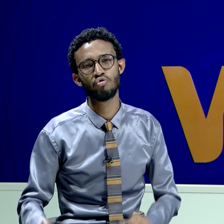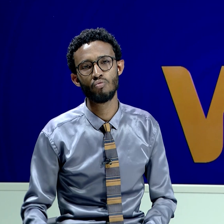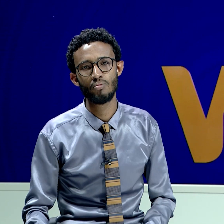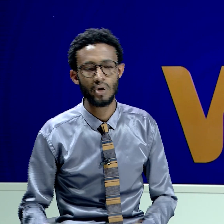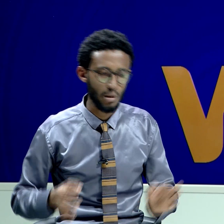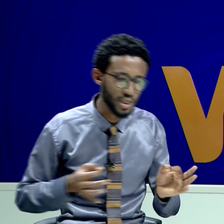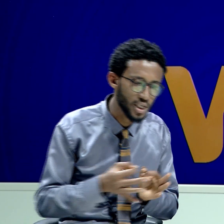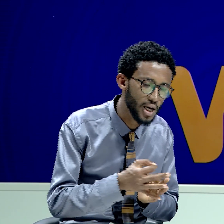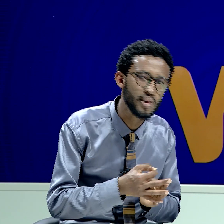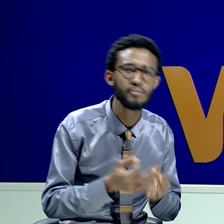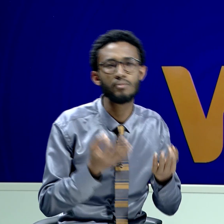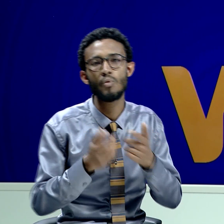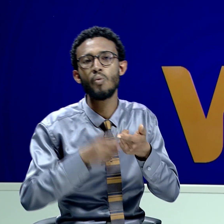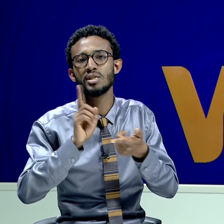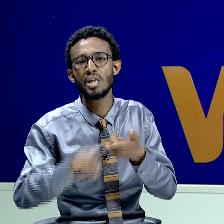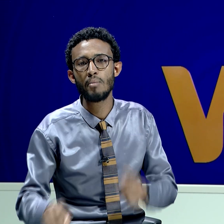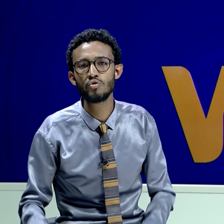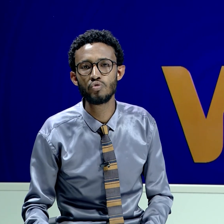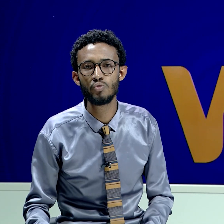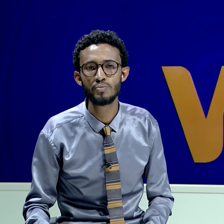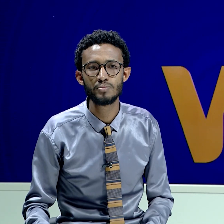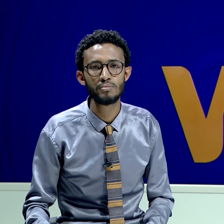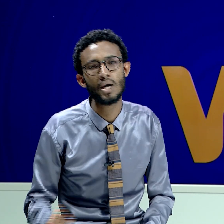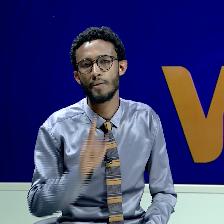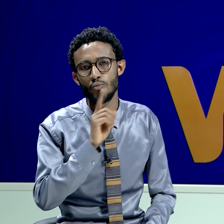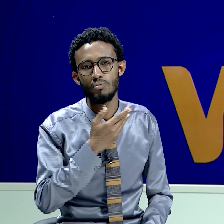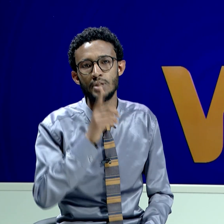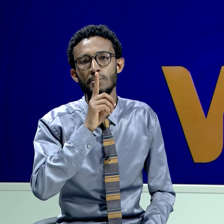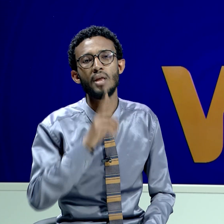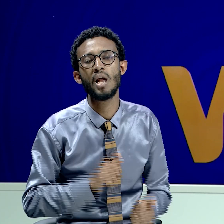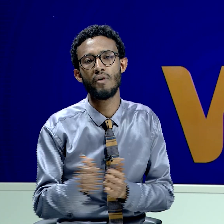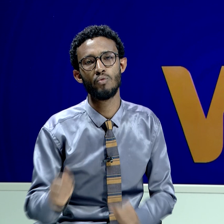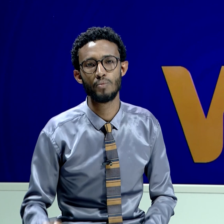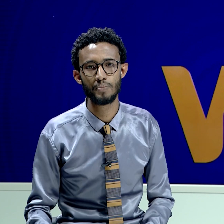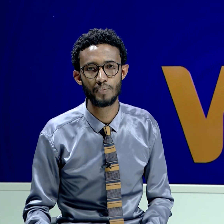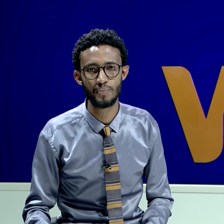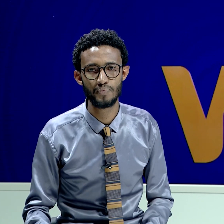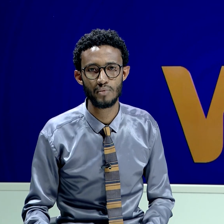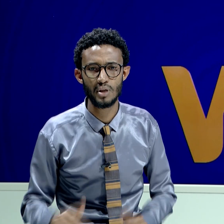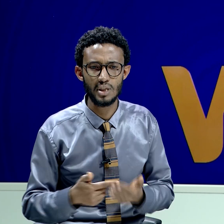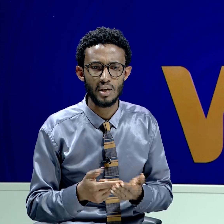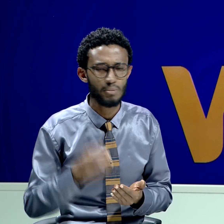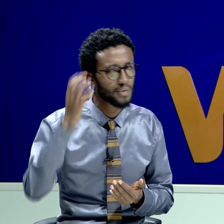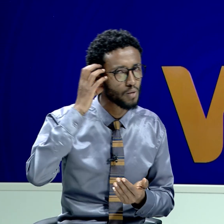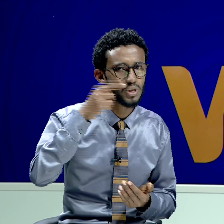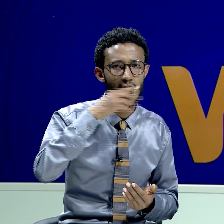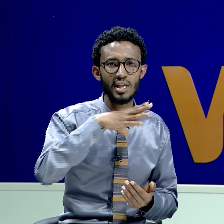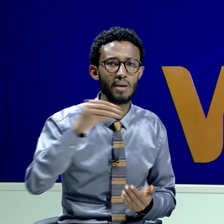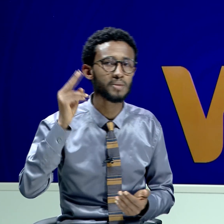አይችሉም ማስረዳት ቆንቋ ስለማይችሉ በቃ ምንም መታ ያልፋሉ ነዚ በሚሰሙ ጻናትና